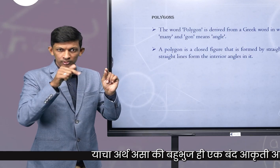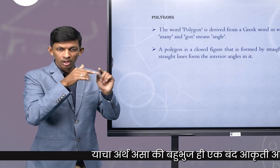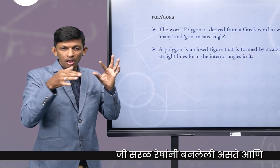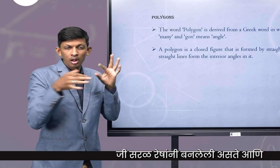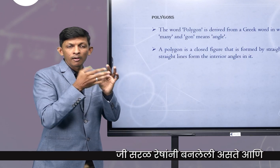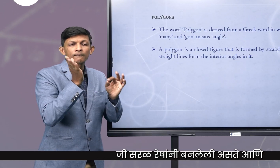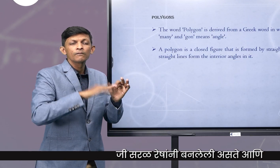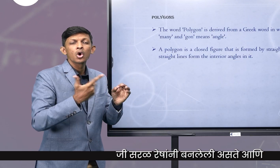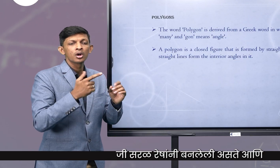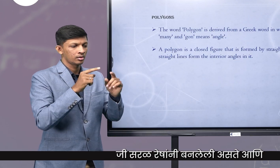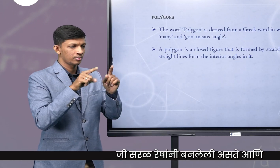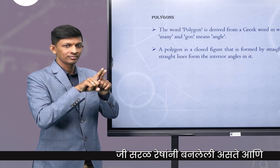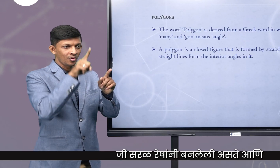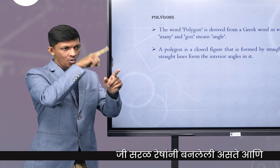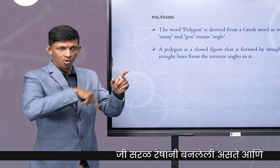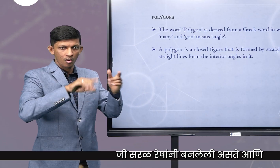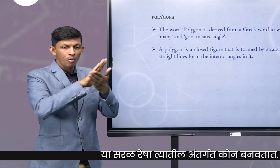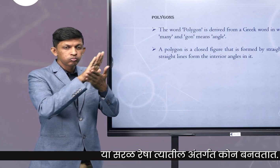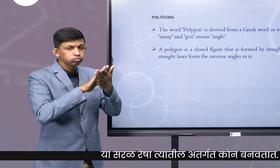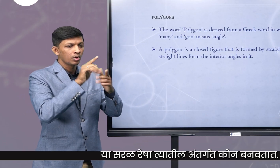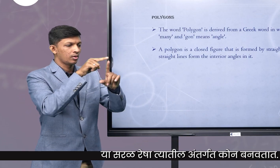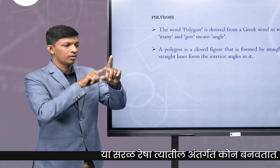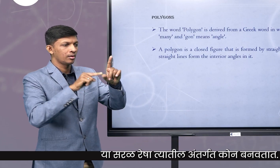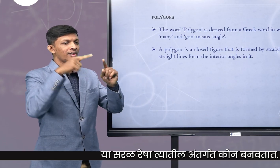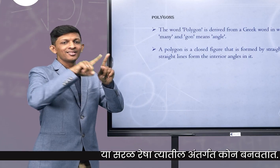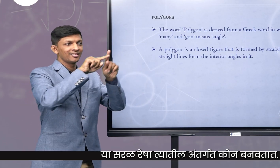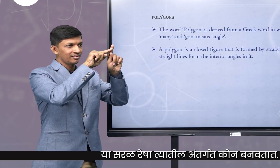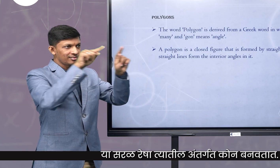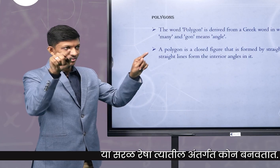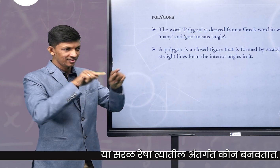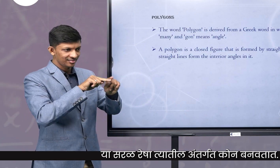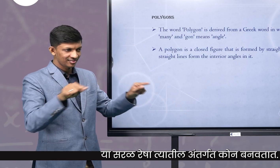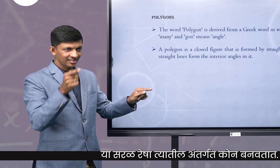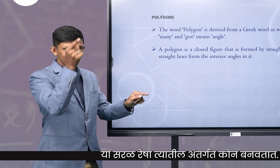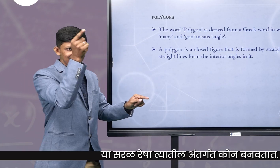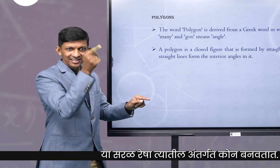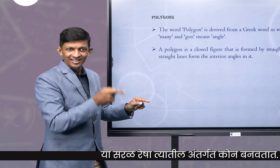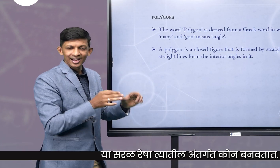जी सरळ रेषांनी बनलेली असते आणि या सरळ रेषा त्यातील अंतर्गत कोन बनवतात.